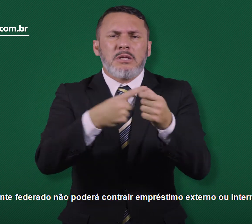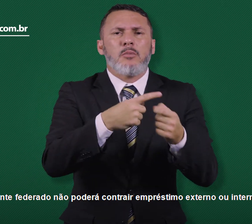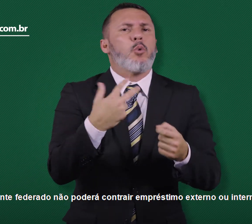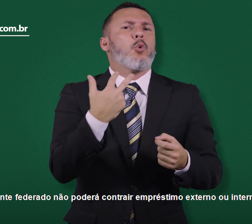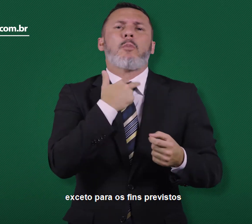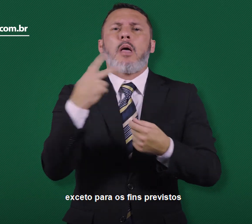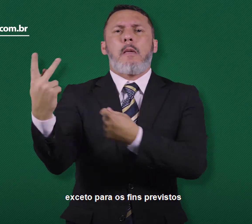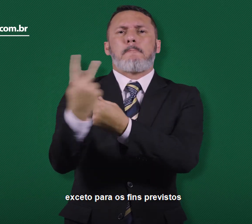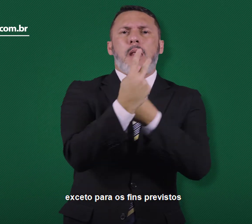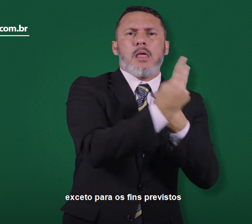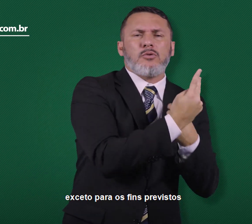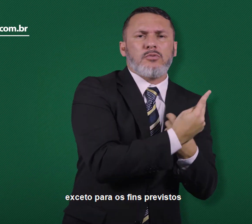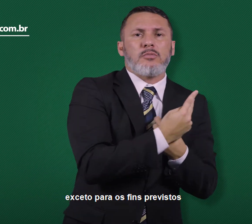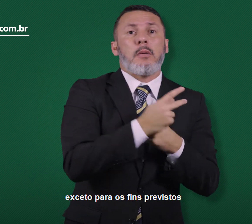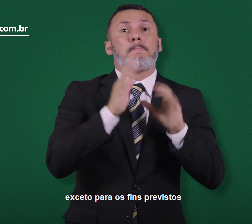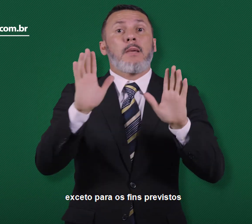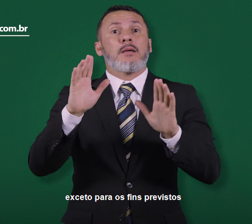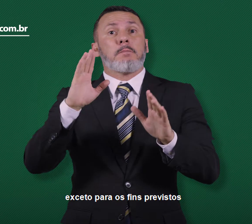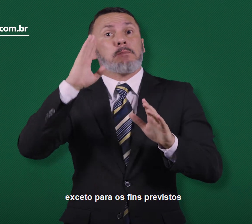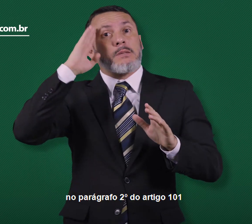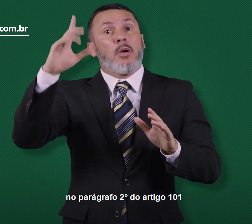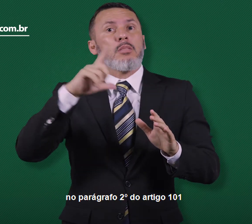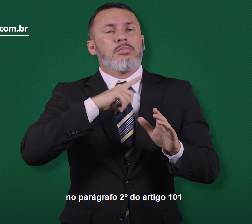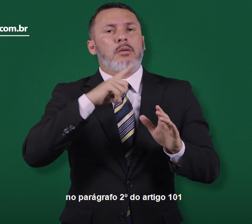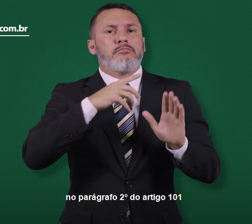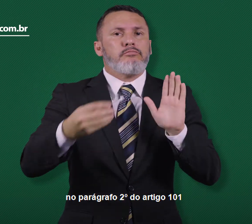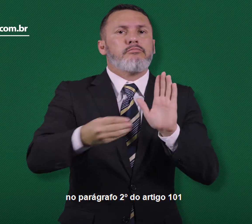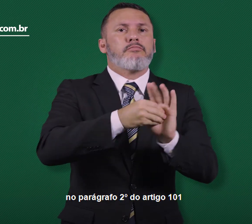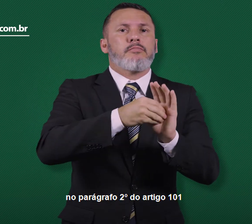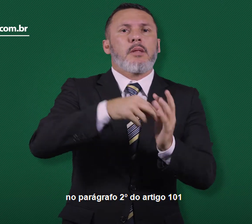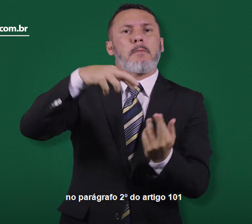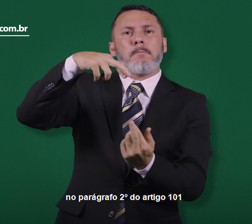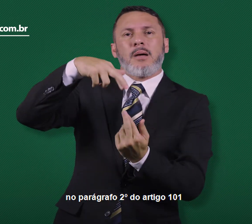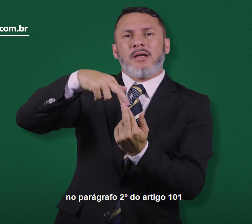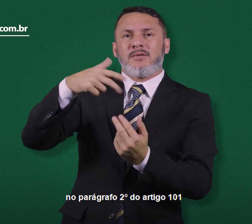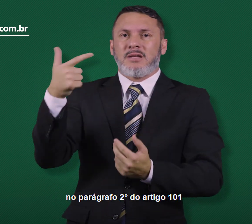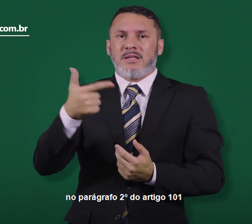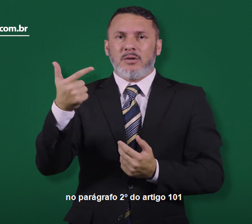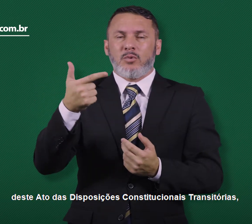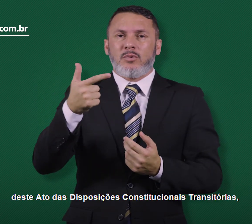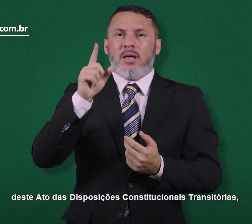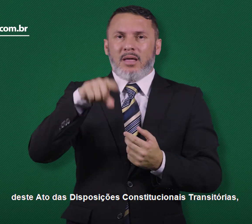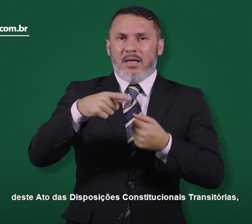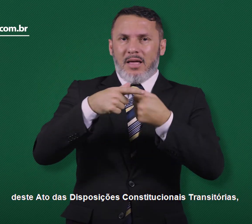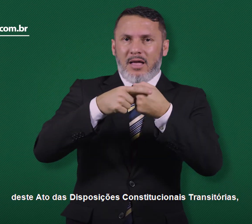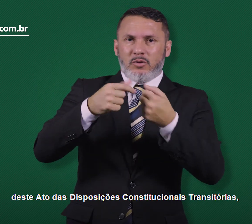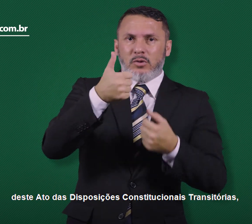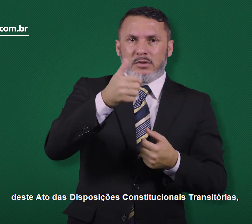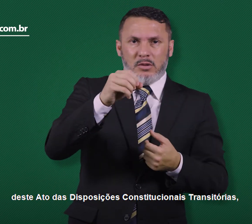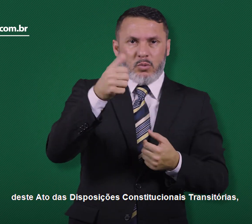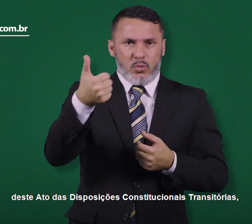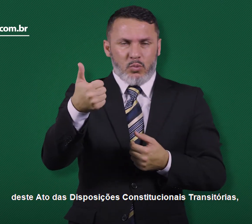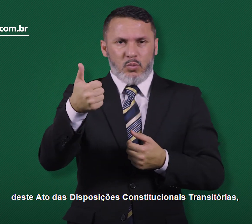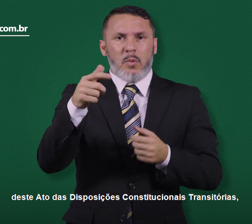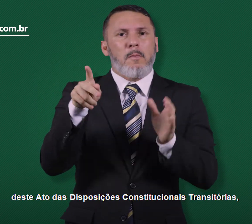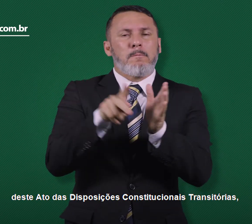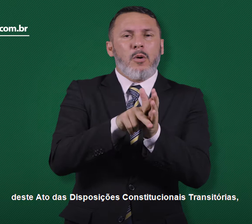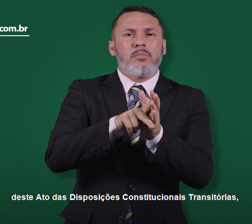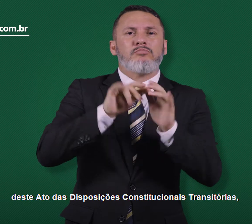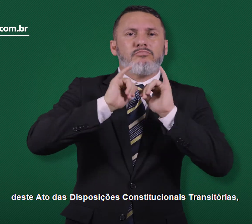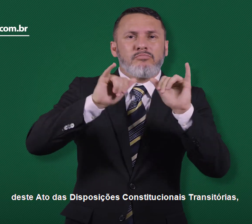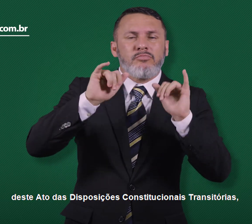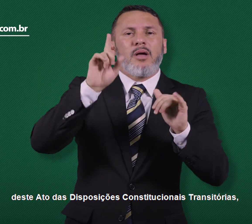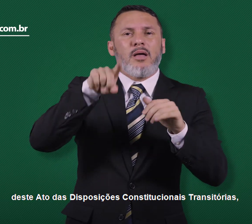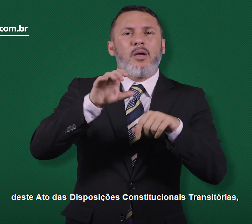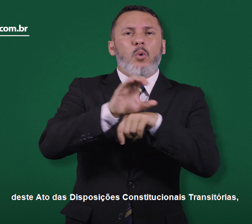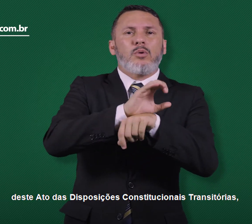ou interno, exceto para os fins previstos no parágrafo 2º do artigo 101 deste ato das disposições